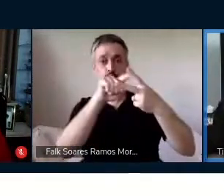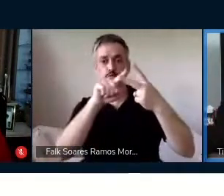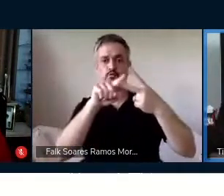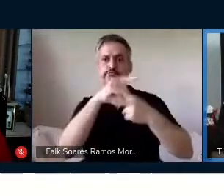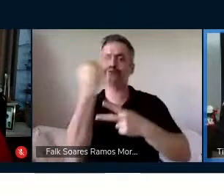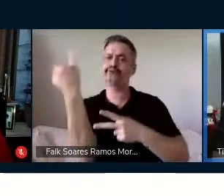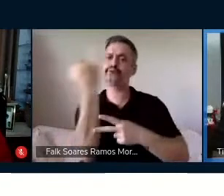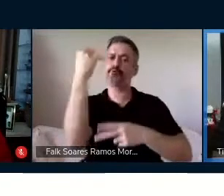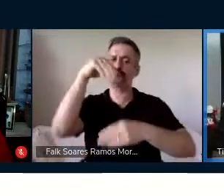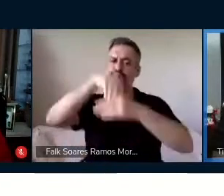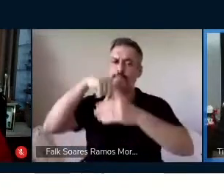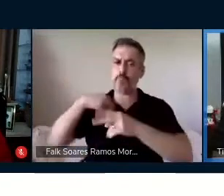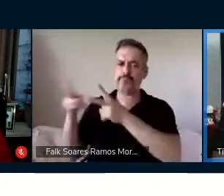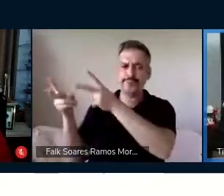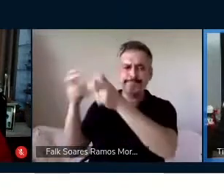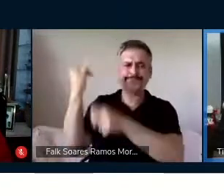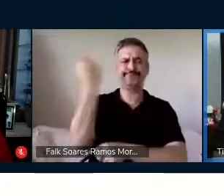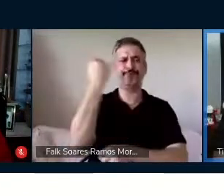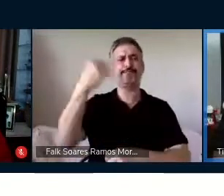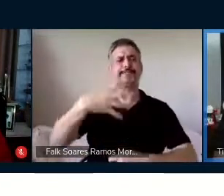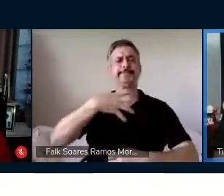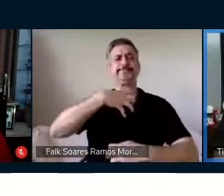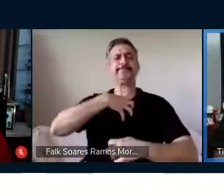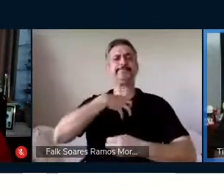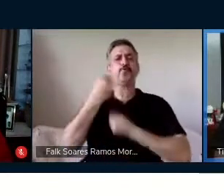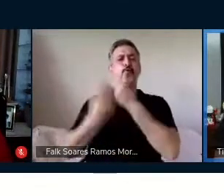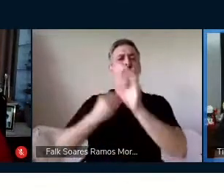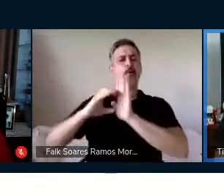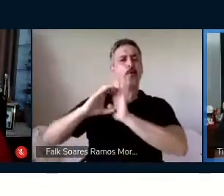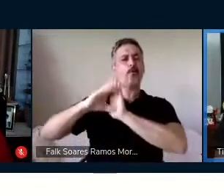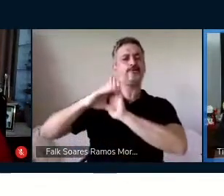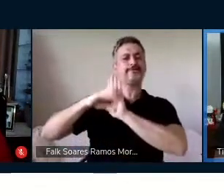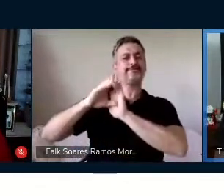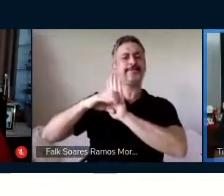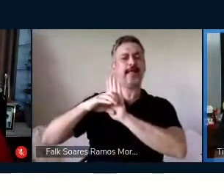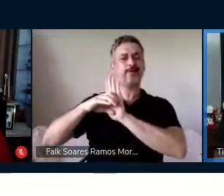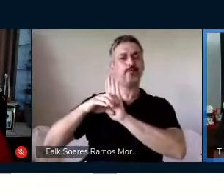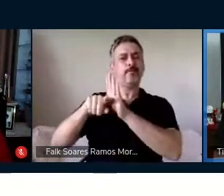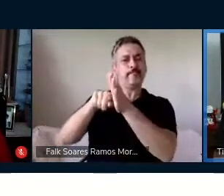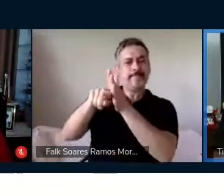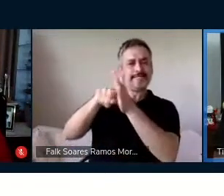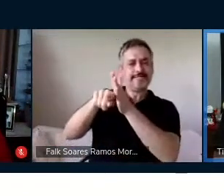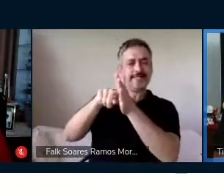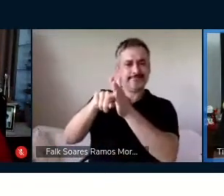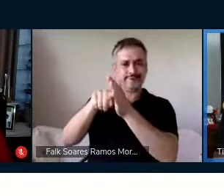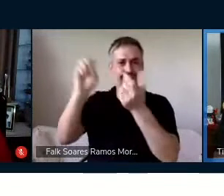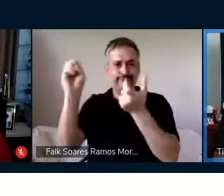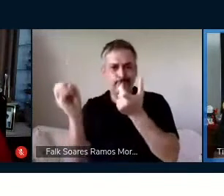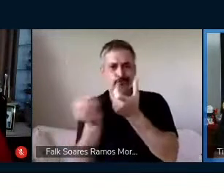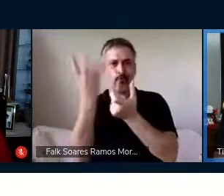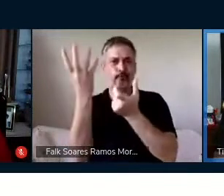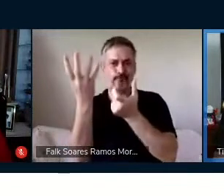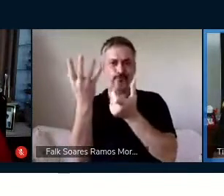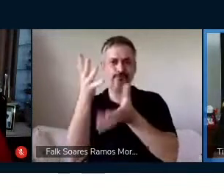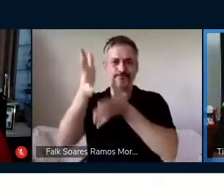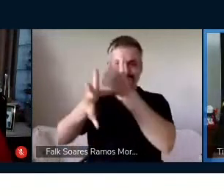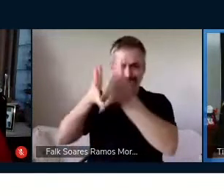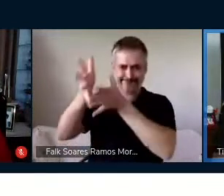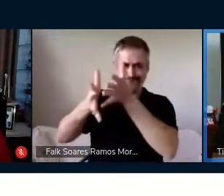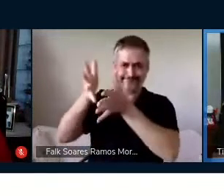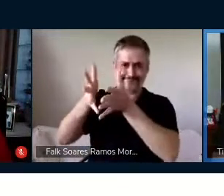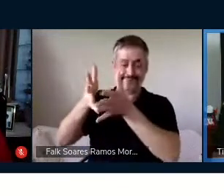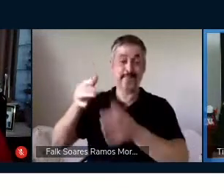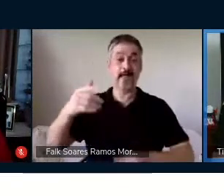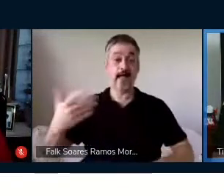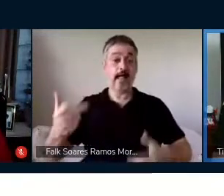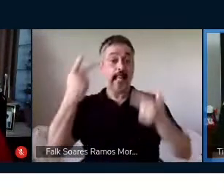e pela inovadora proposta sobre a UTCS de Felten, percebemos a importância do caráter conceitual na formação